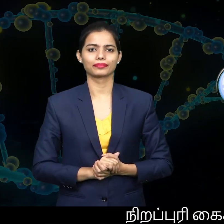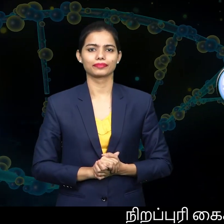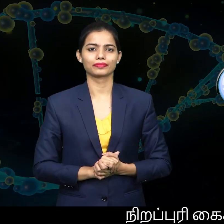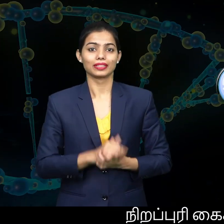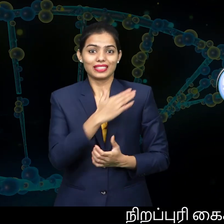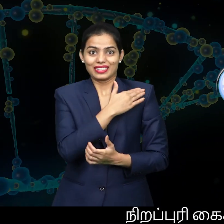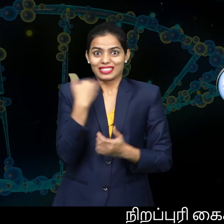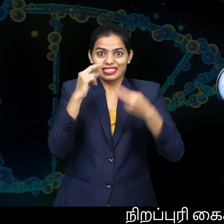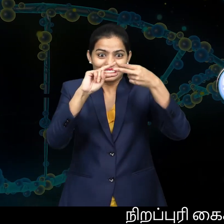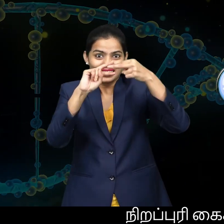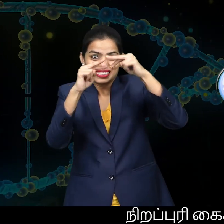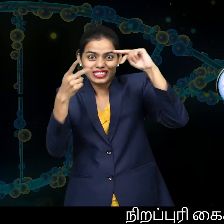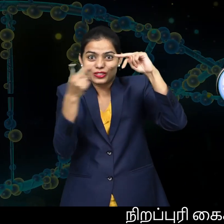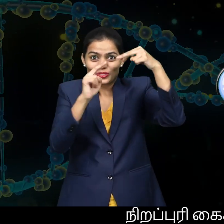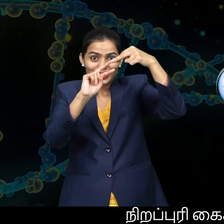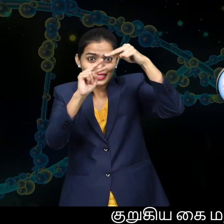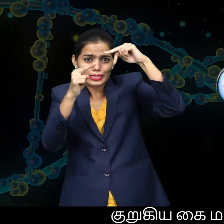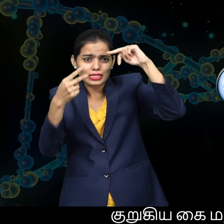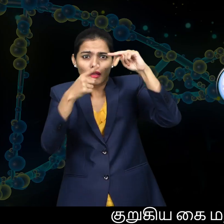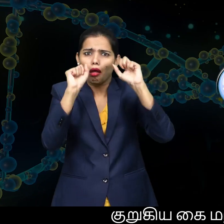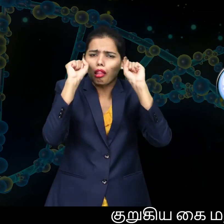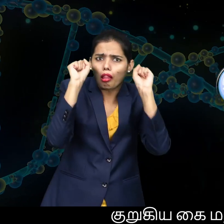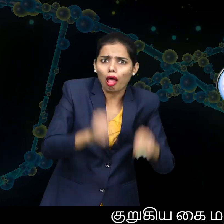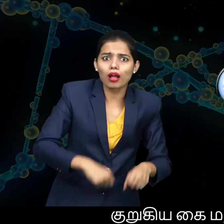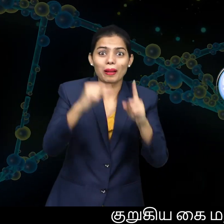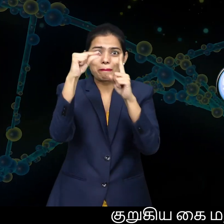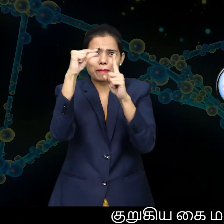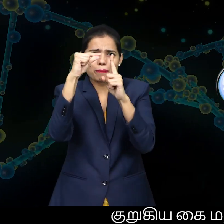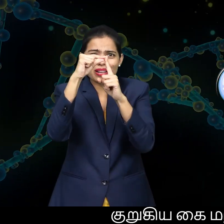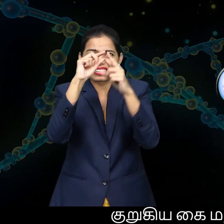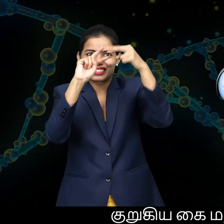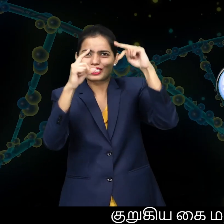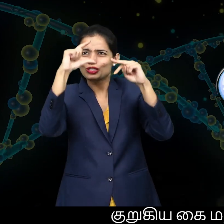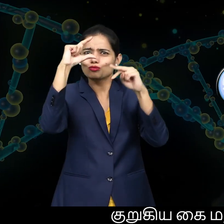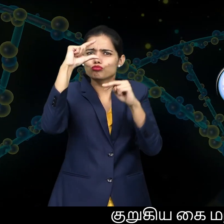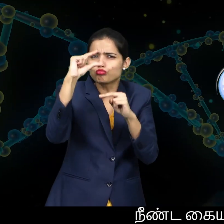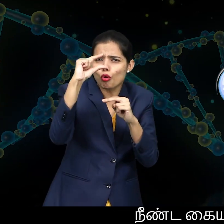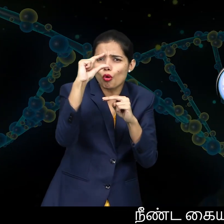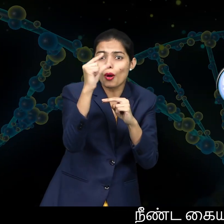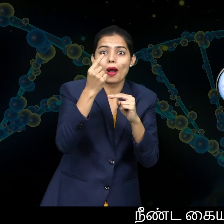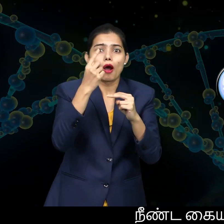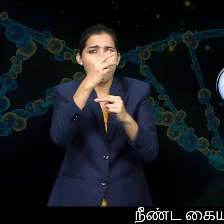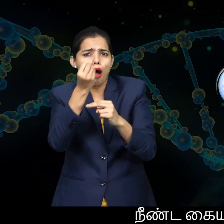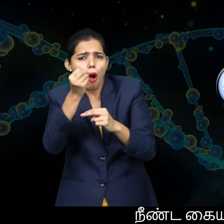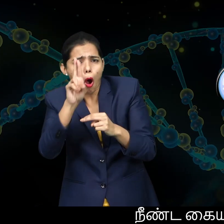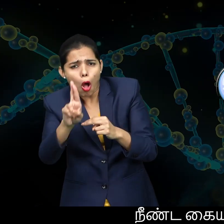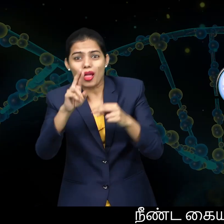நிறப்புரி கைகள் P கை அல்லது குறுகிய கை மற்றும் Q கை அல்லது நீண்ட கையாக இருக்கலாம்.